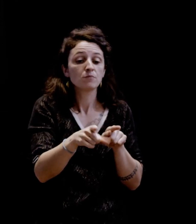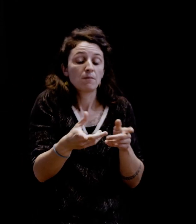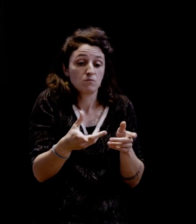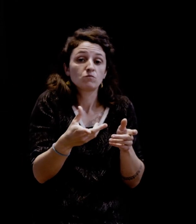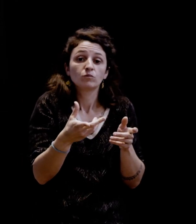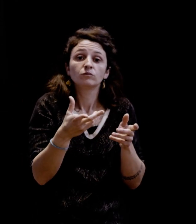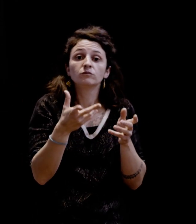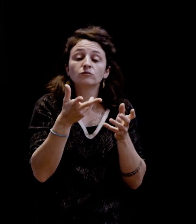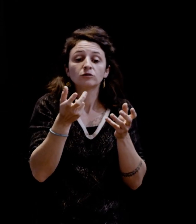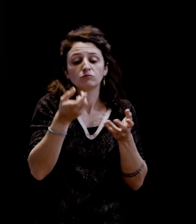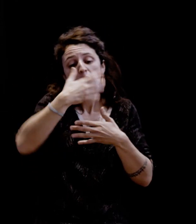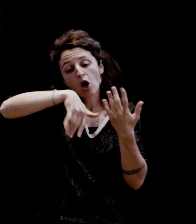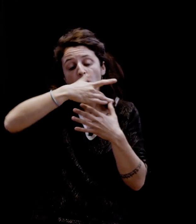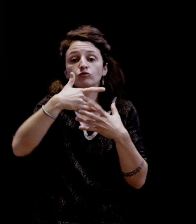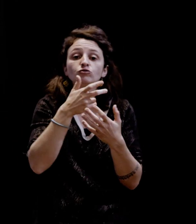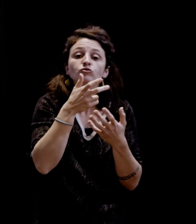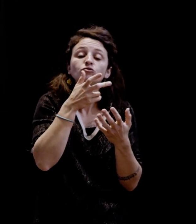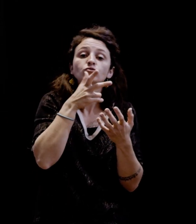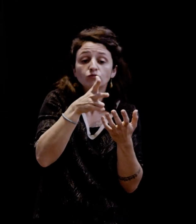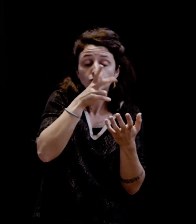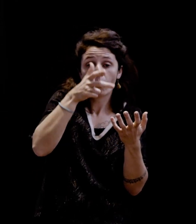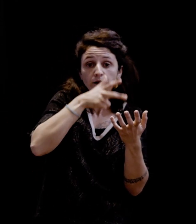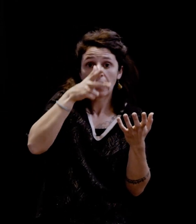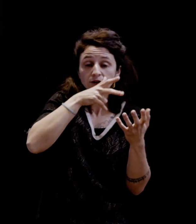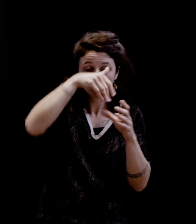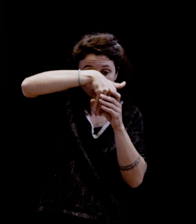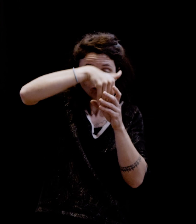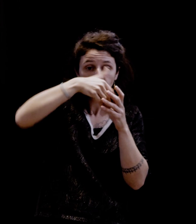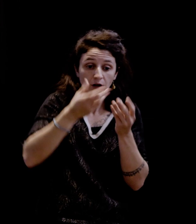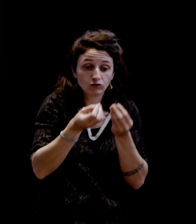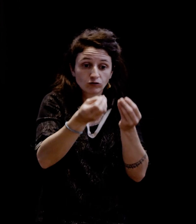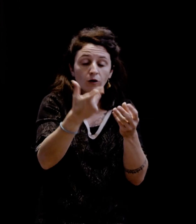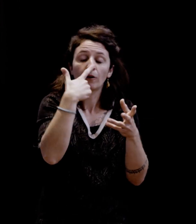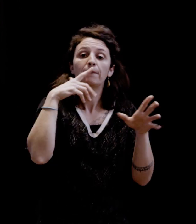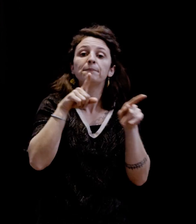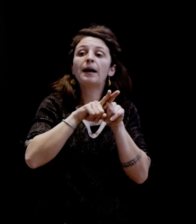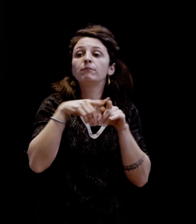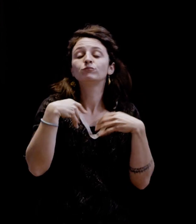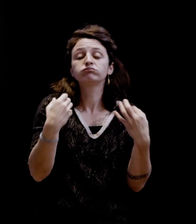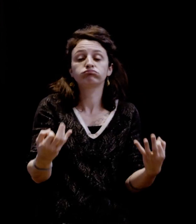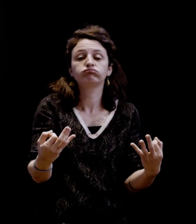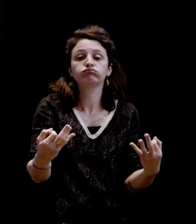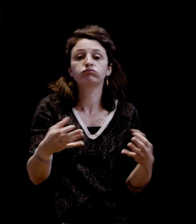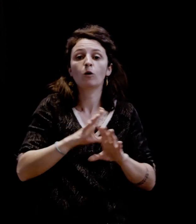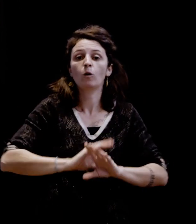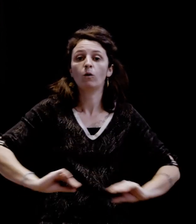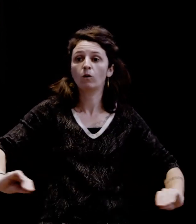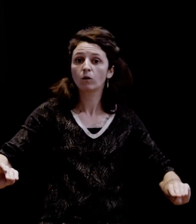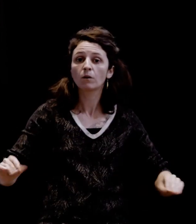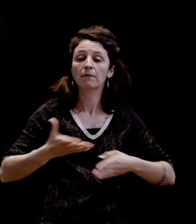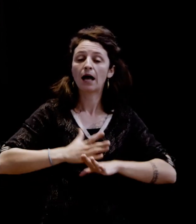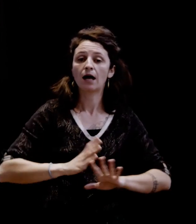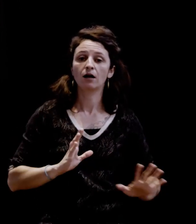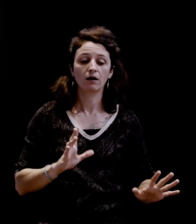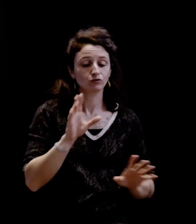d'oxygène et de protoxyde d'azote avec un masque et qui arrive à mettre l'enfant dans un état de détente compatible avec les soins. Et bien sûr, il y